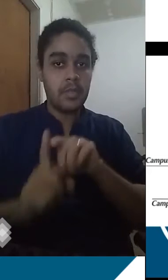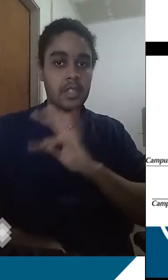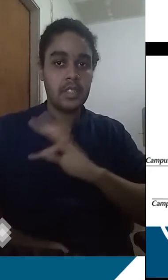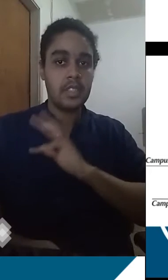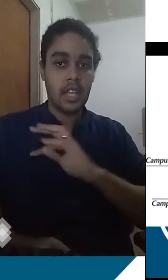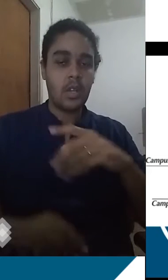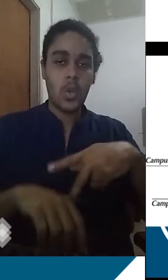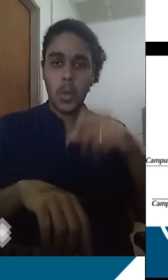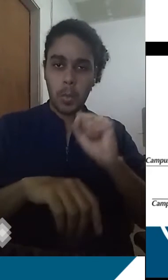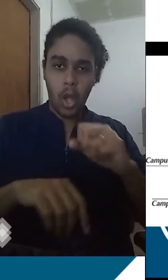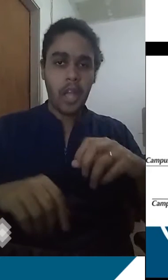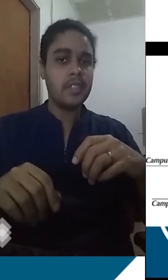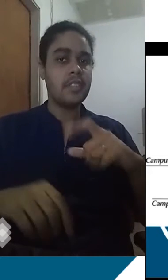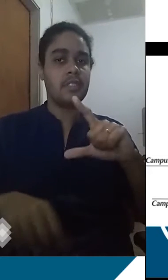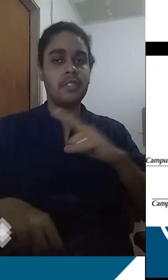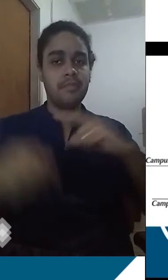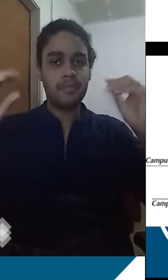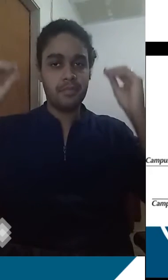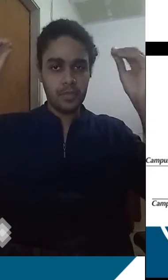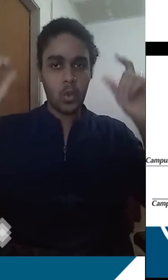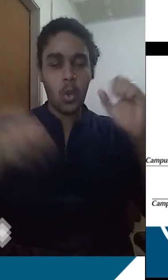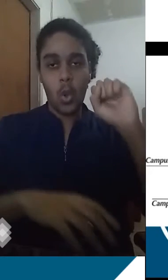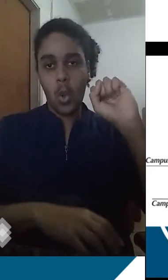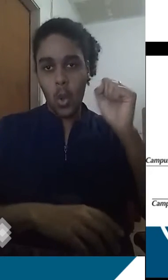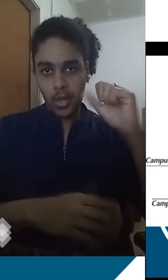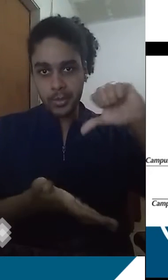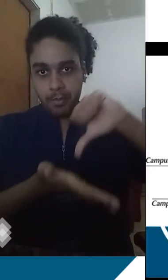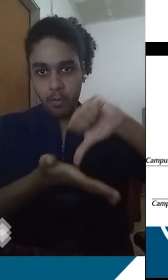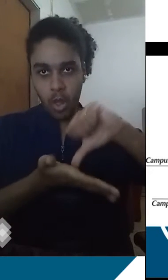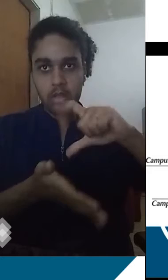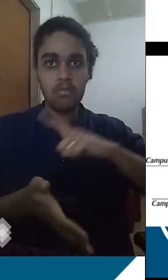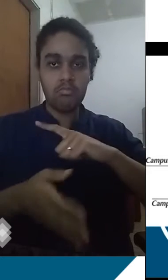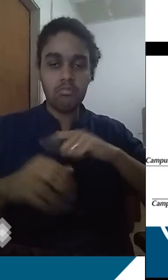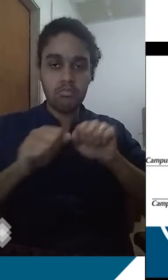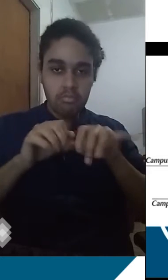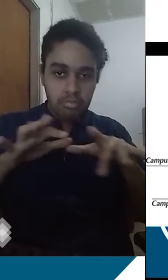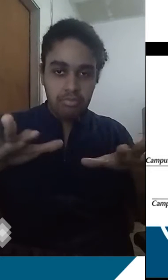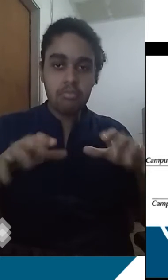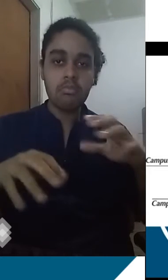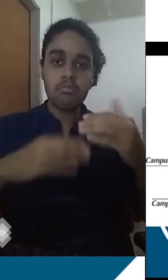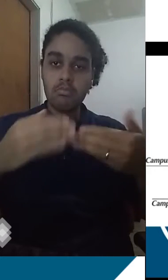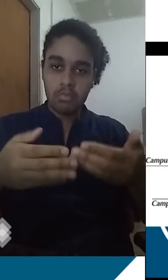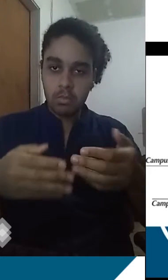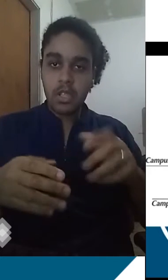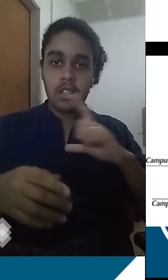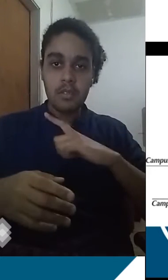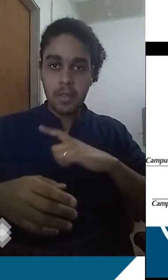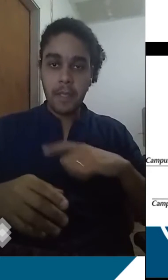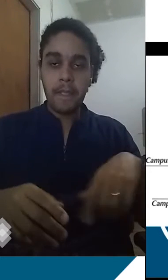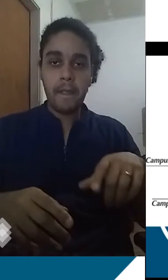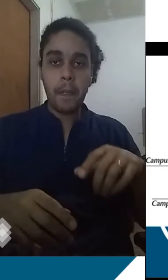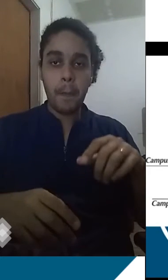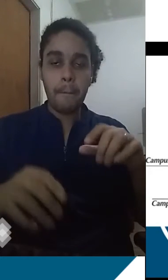graduação, inclusive pós-graduação hoje em dia. Então, tem 8 polos, também passou por processo de expansão. Então, além